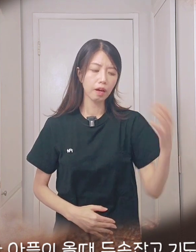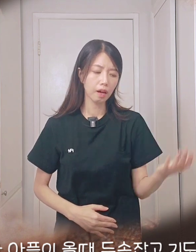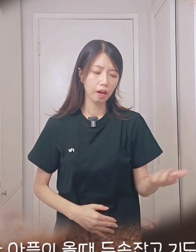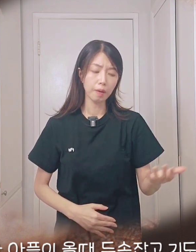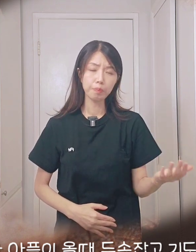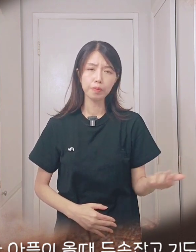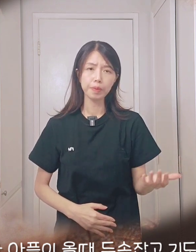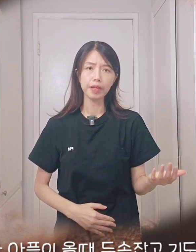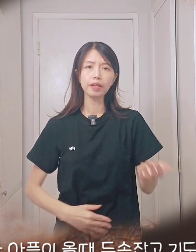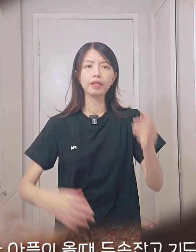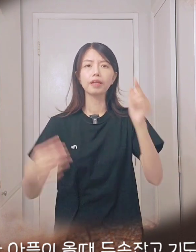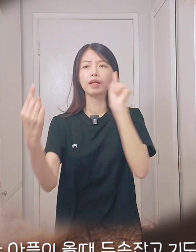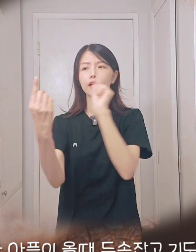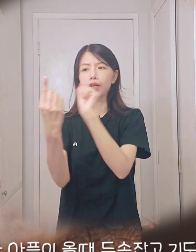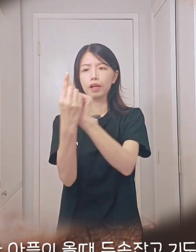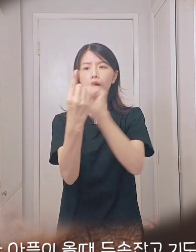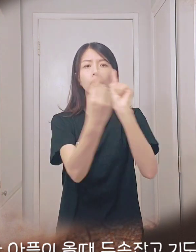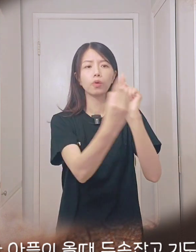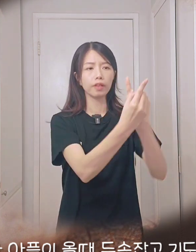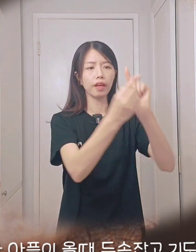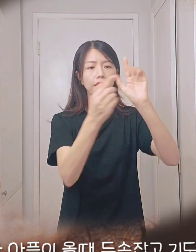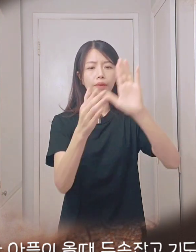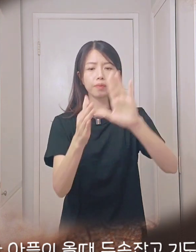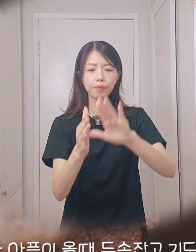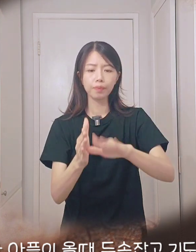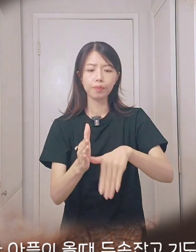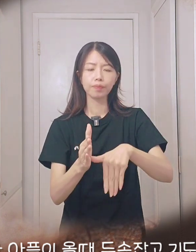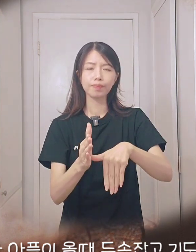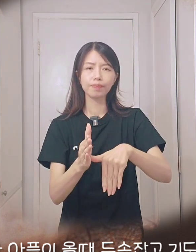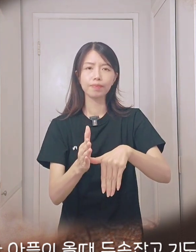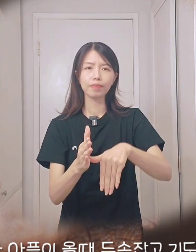어려움과 아픔이 올 때